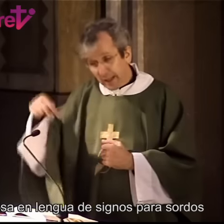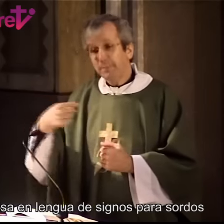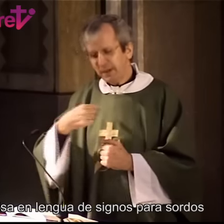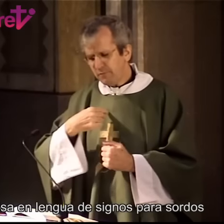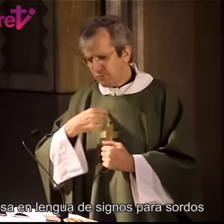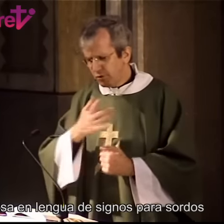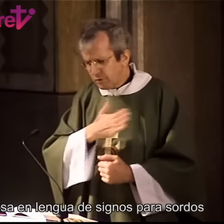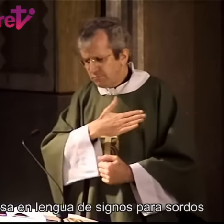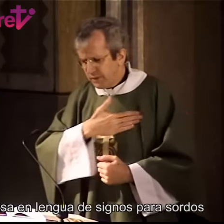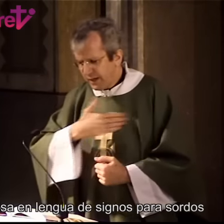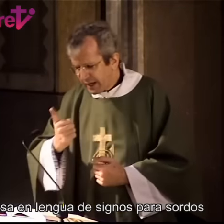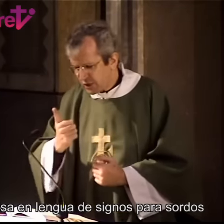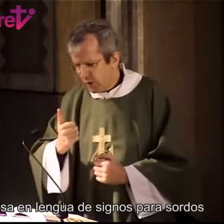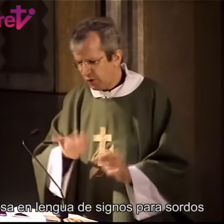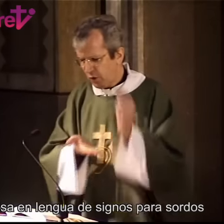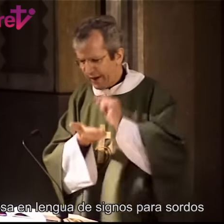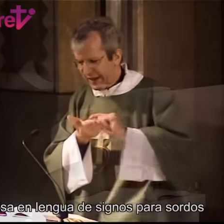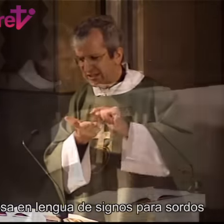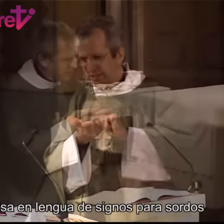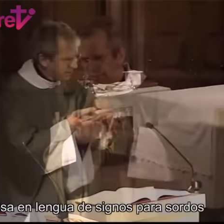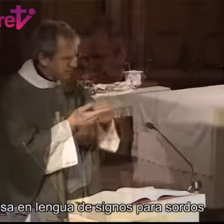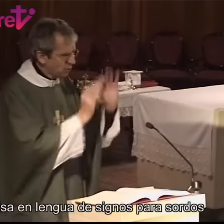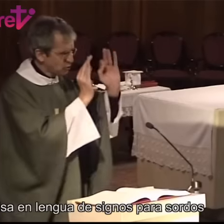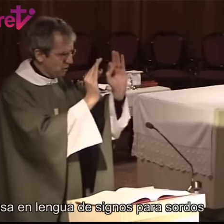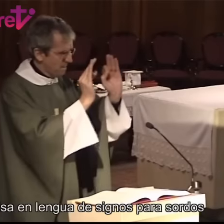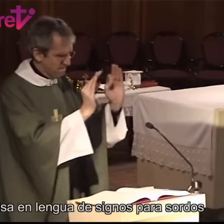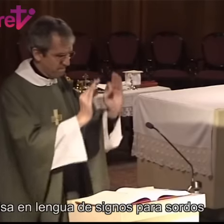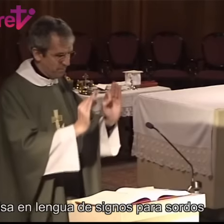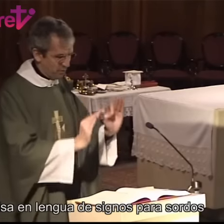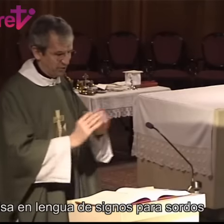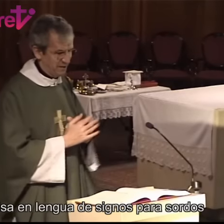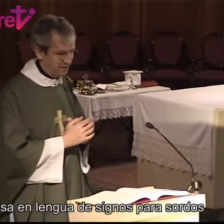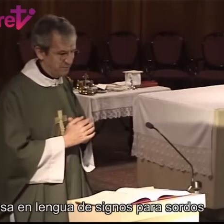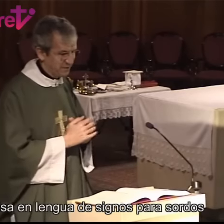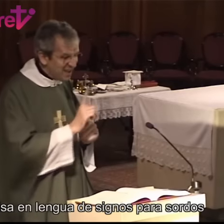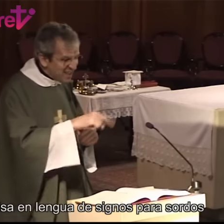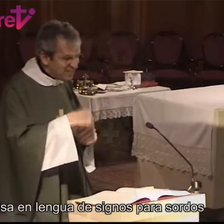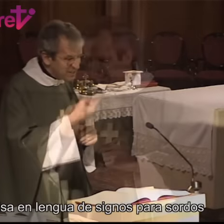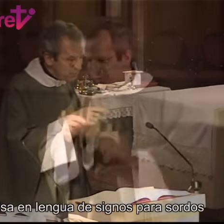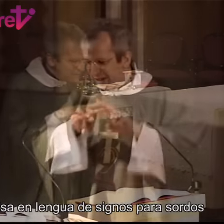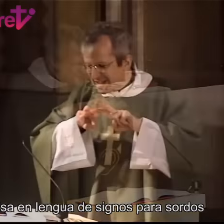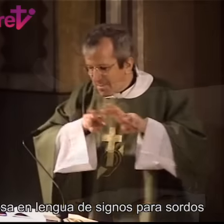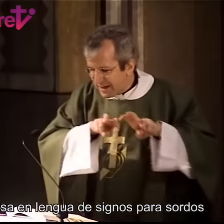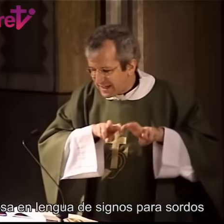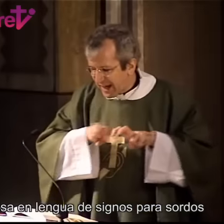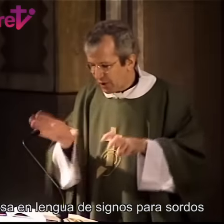también yo he resuelto escribírtelos por orden. Después de investigarlo